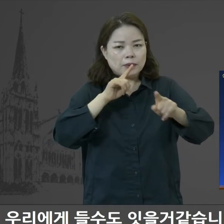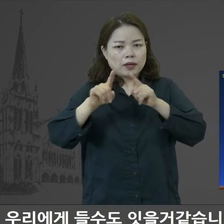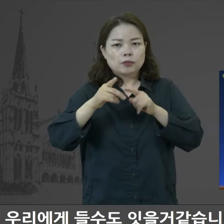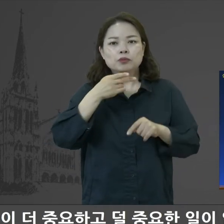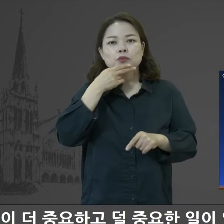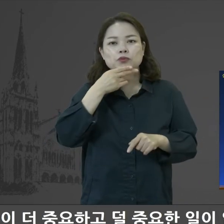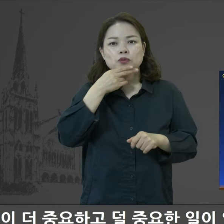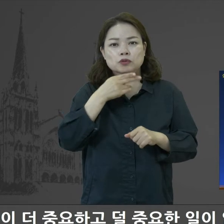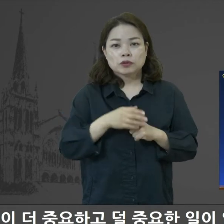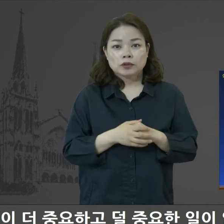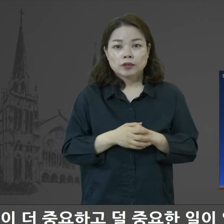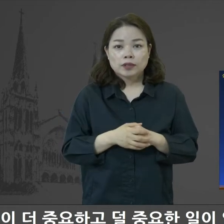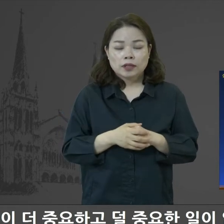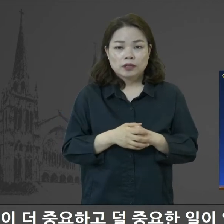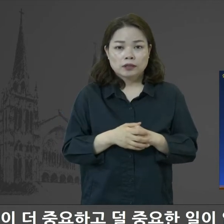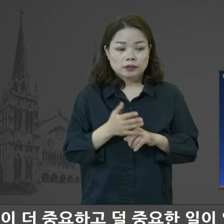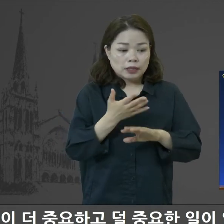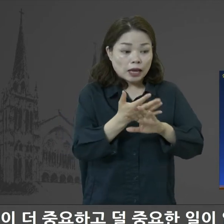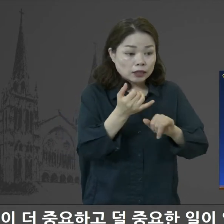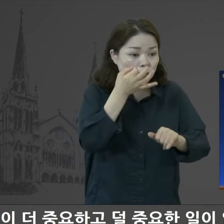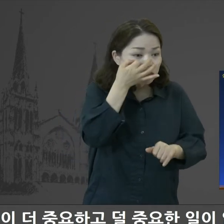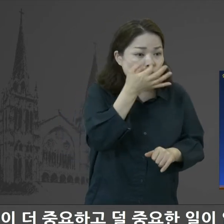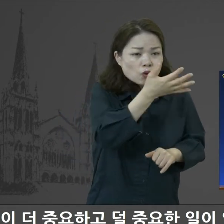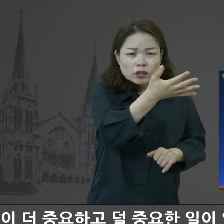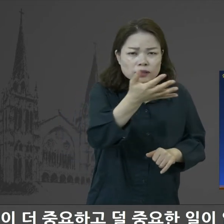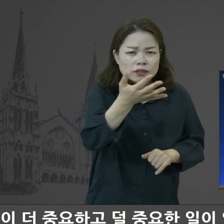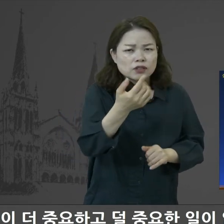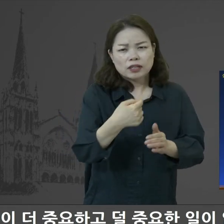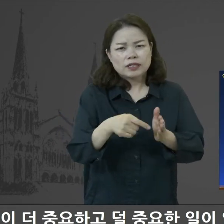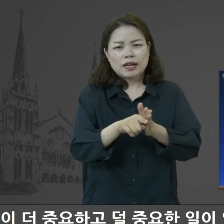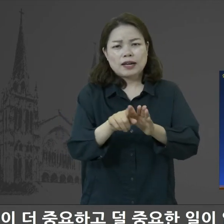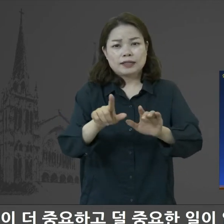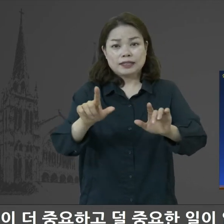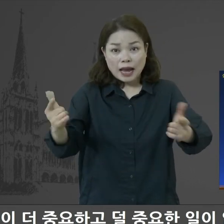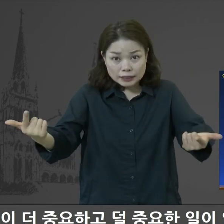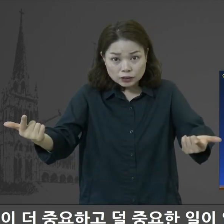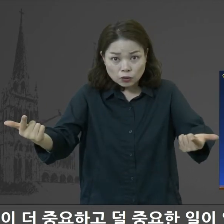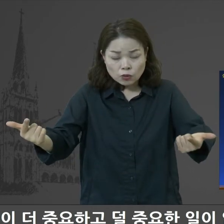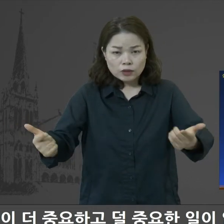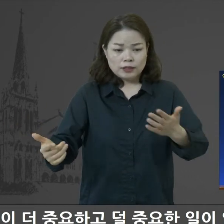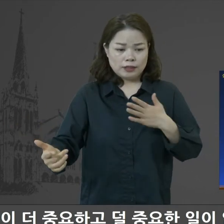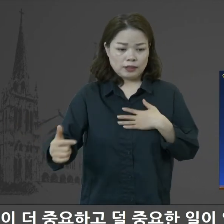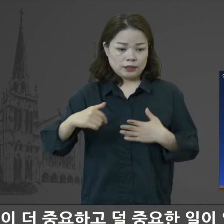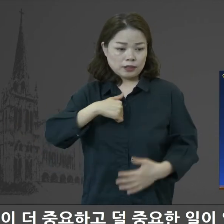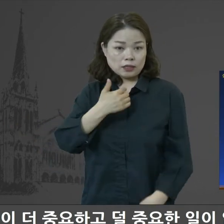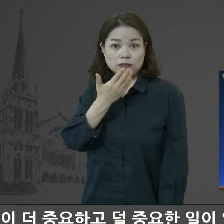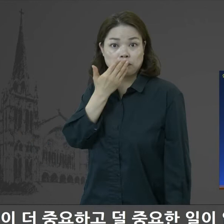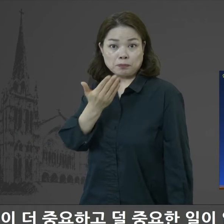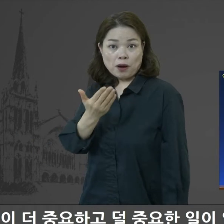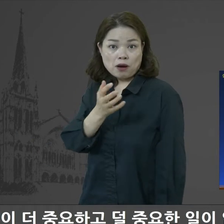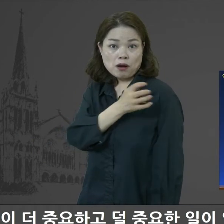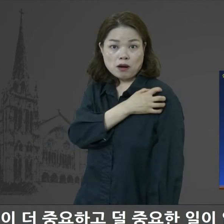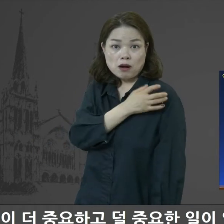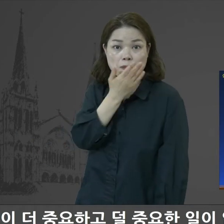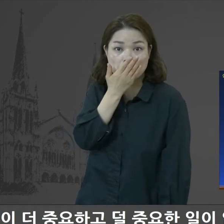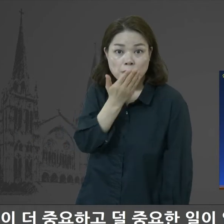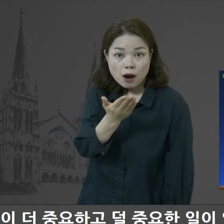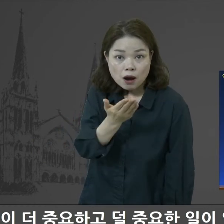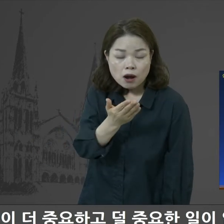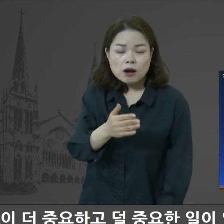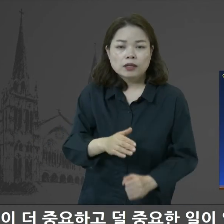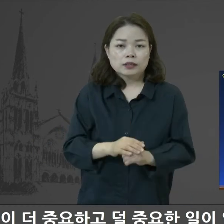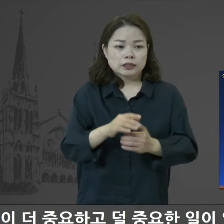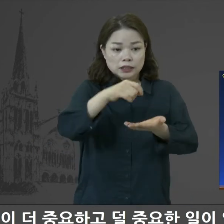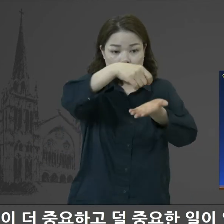않았어요. 이들은 남에게 보이는 일을 하기보다 자신이 할 수 있는 일을 감당했습니다. 오늘